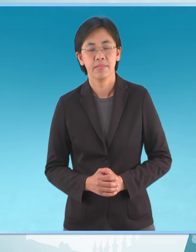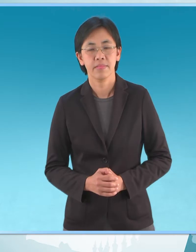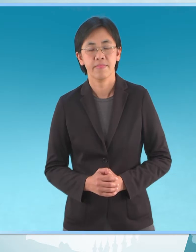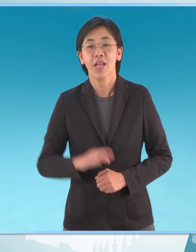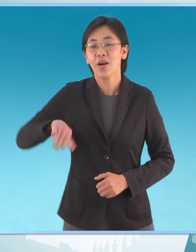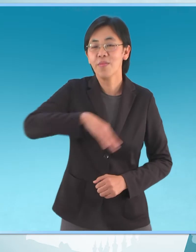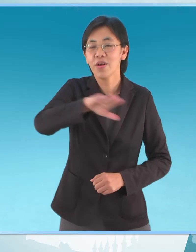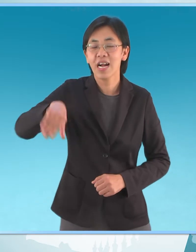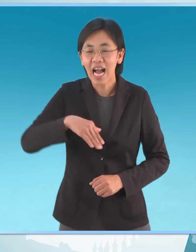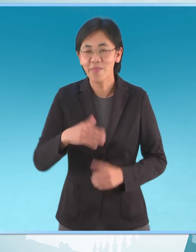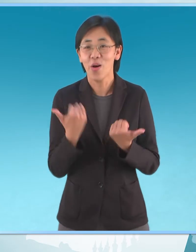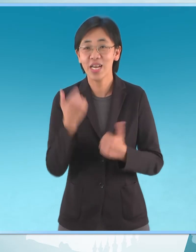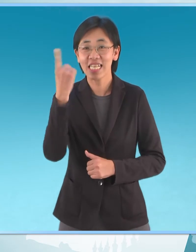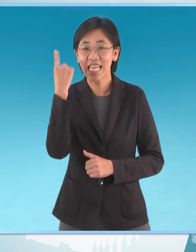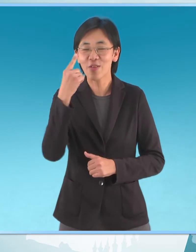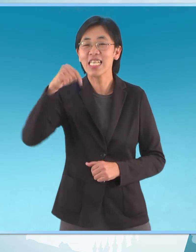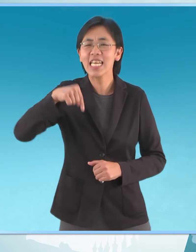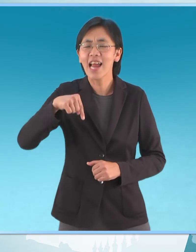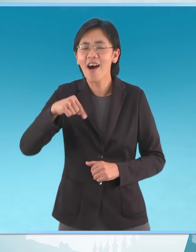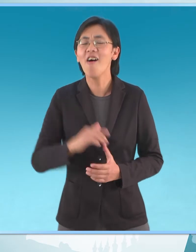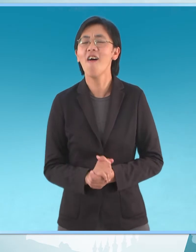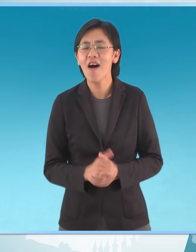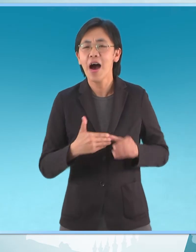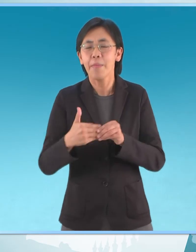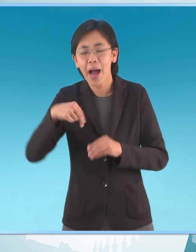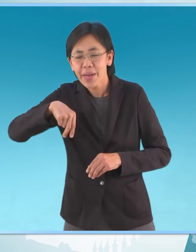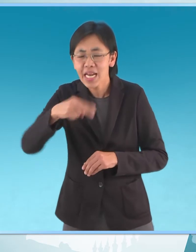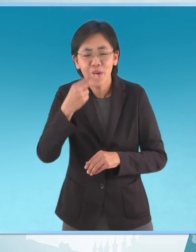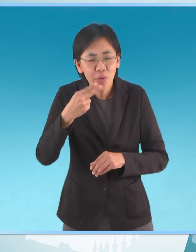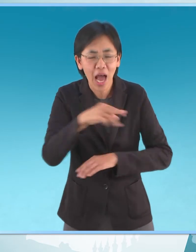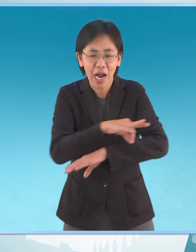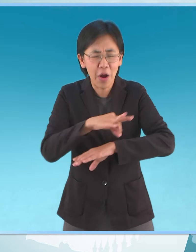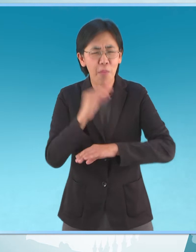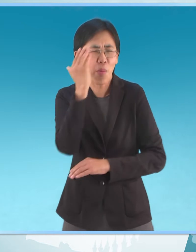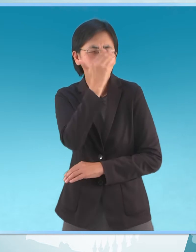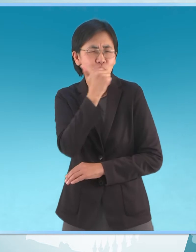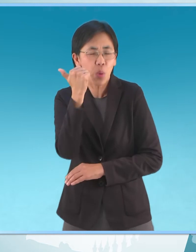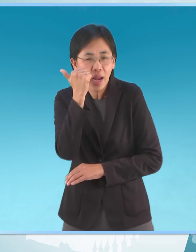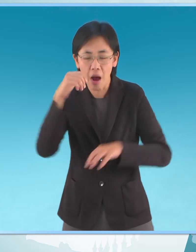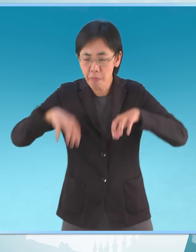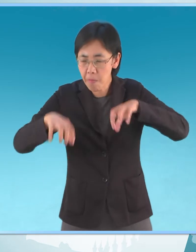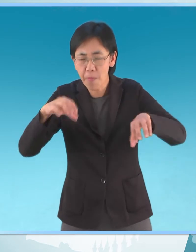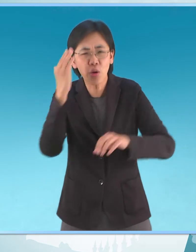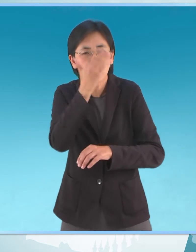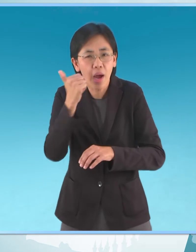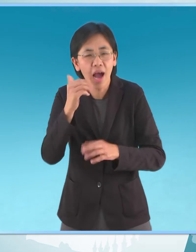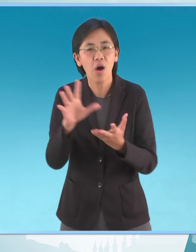เพื่อนครับสำหรับโปรแกรมท่องเที่ยวในเมืองท่าแขกนี้นะฮะผมจะพาเดินชมสถาปัตยกรรมสวยๆนะครับที่ได้รับกลิ่นอายอิทธิพลวัฒนธรรมฝรั่งเศสอย่